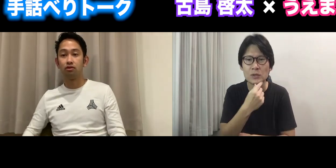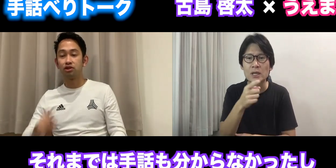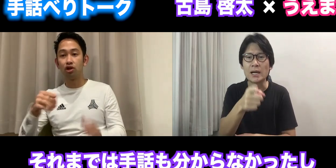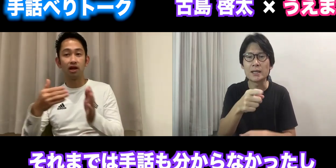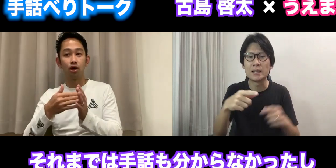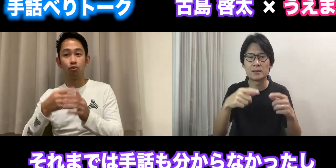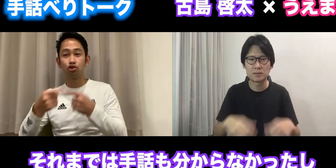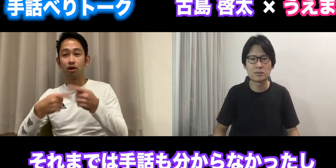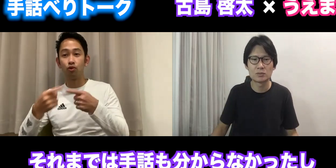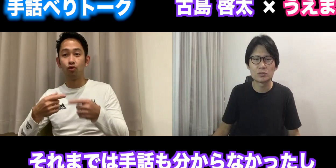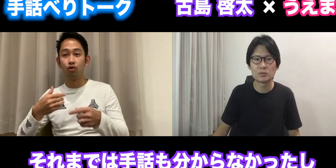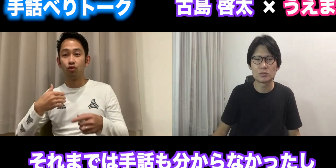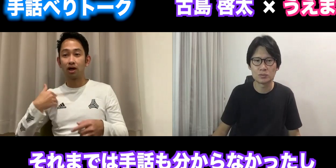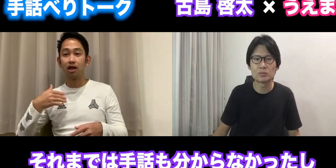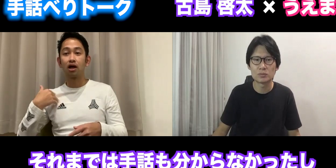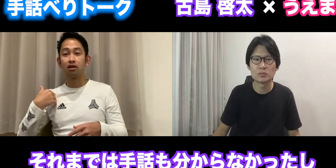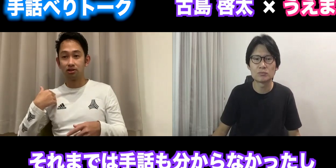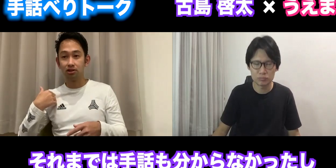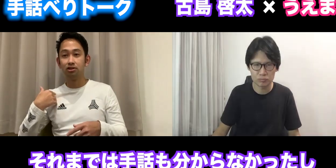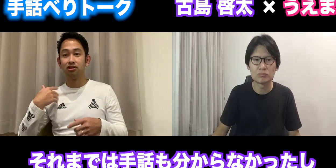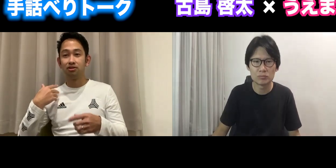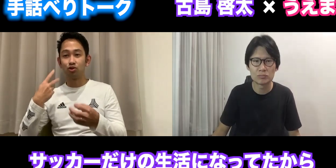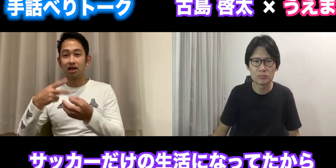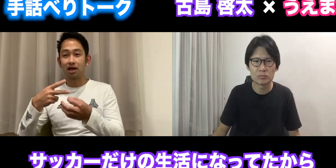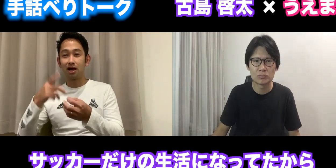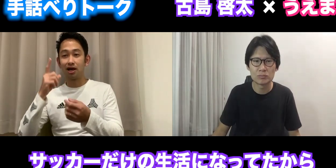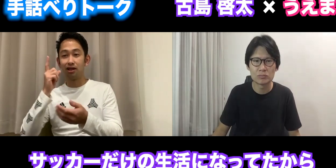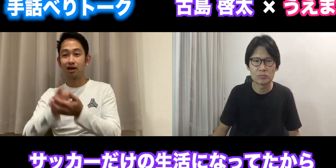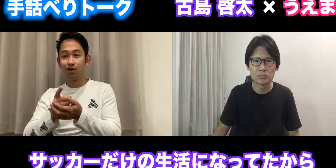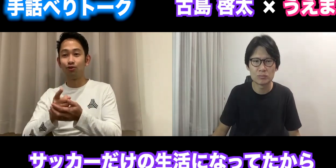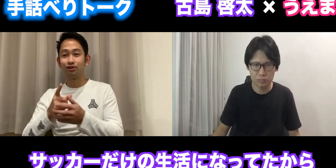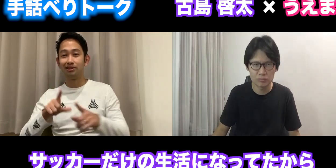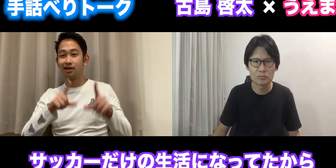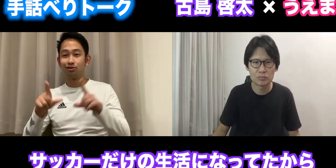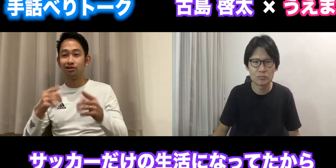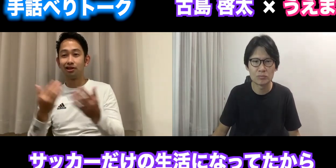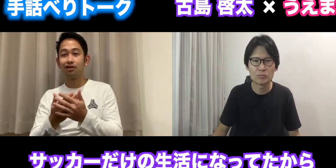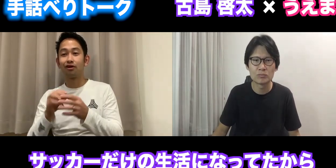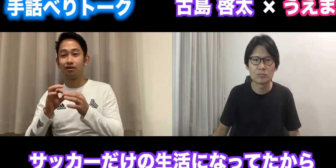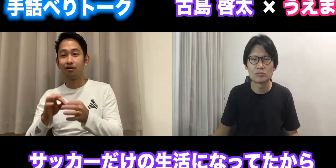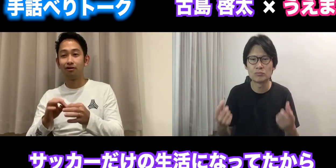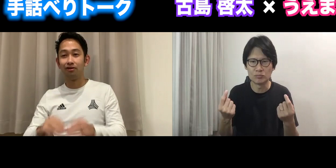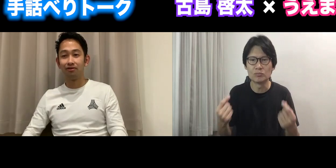それまではむしろもわからなかったしをサッカーだけのせいか気になってたから